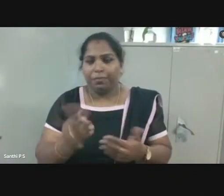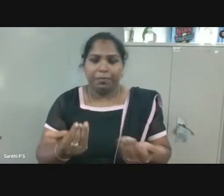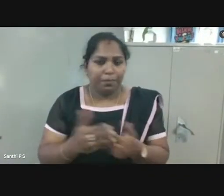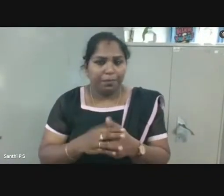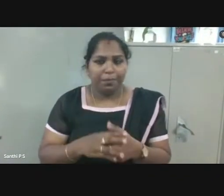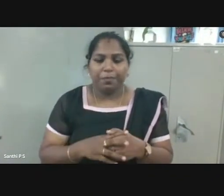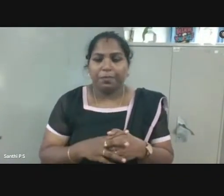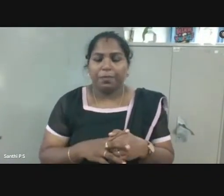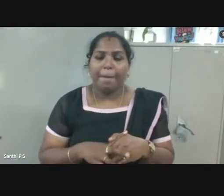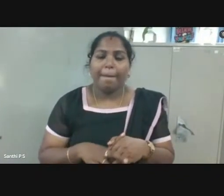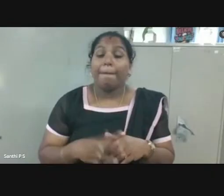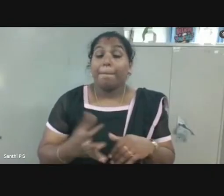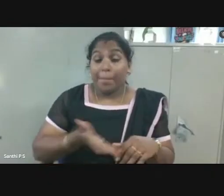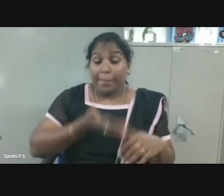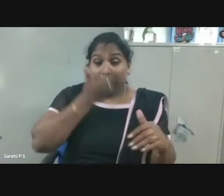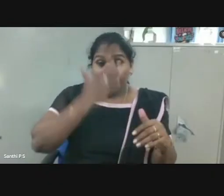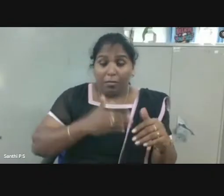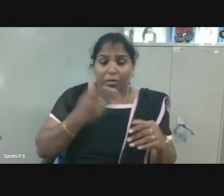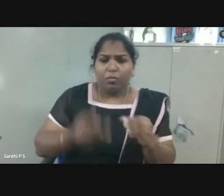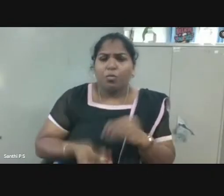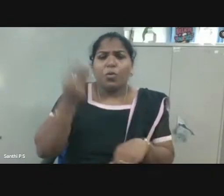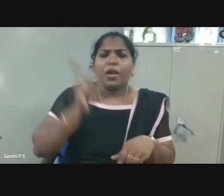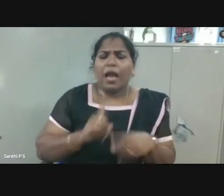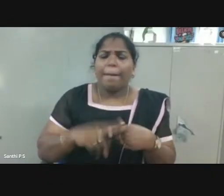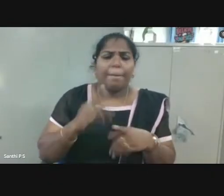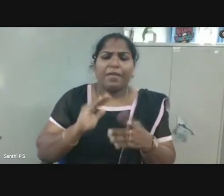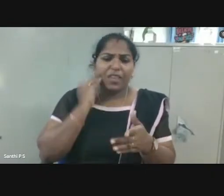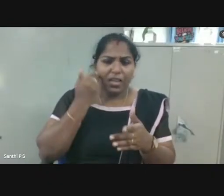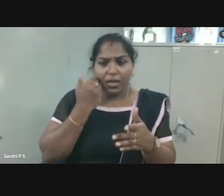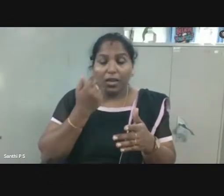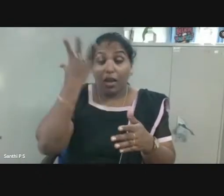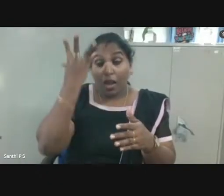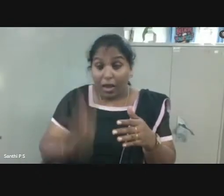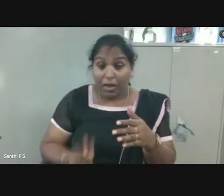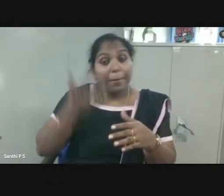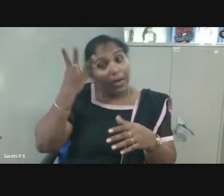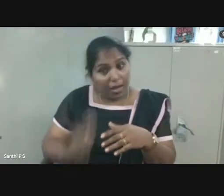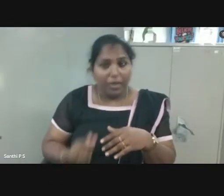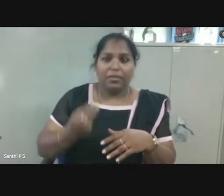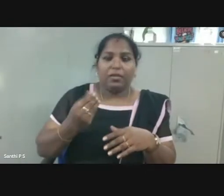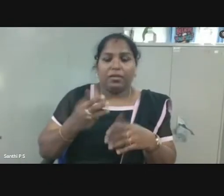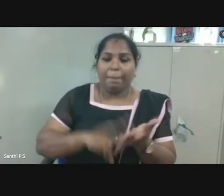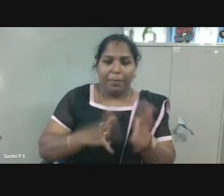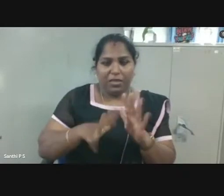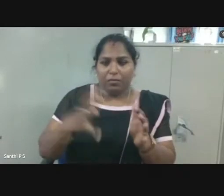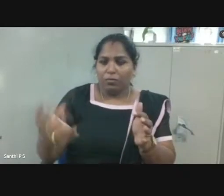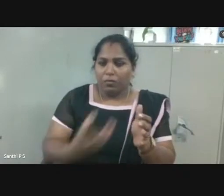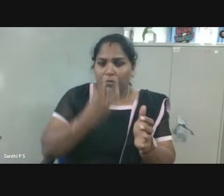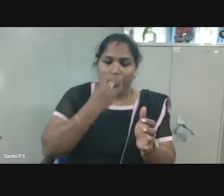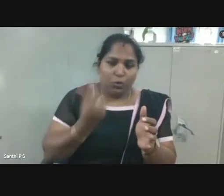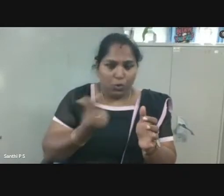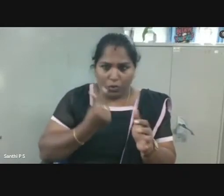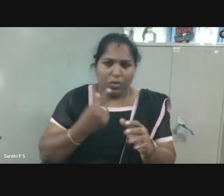ശരിയായിക്കോളും. ഈ ശ്വാസമുട്ട് പലപ്പോഴും രാത്രിയാണ് ആദ്യം തുടങ്ങുന്നത്, അതുകൊണ്ട് രാത്രി ആയിരിക്കും ആദ്യം വെക്കുന്നത്, പിന്നെയാണ് പകല് വേണ്ടി വരുന്നത്.